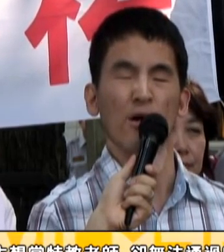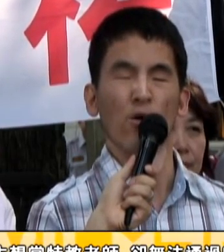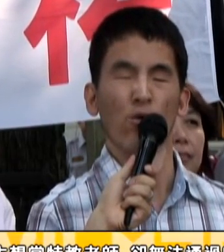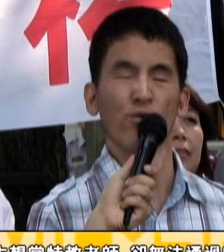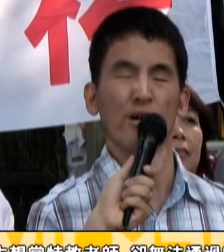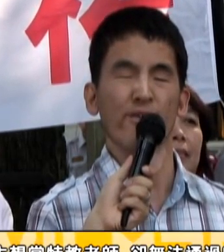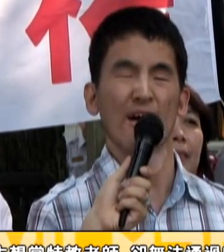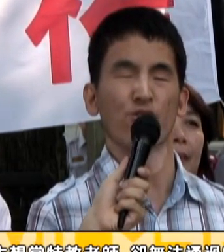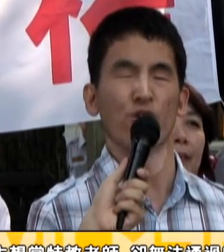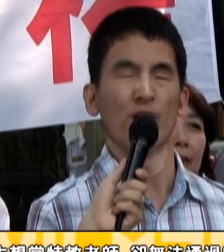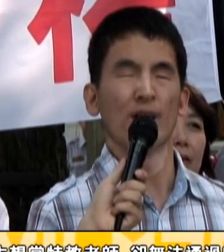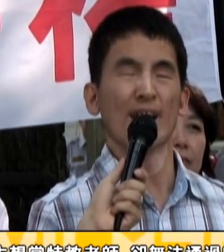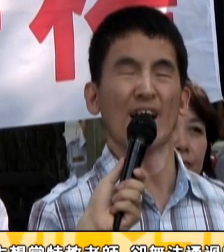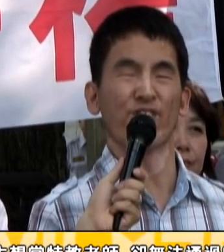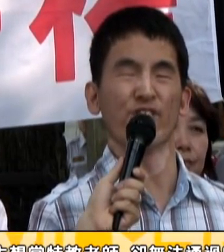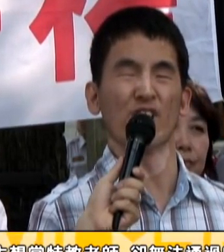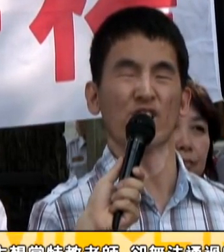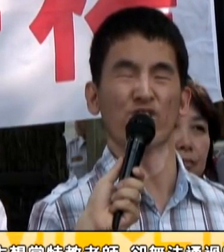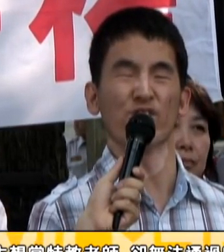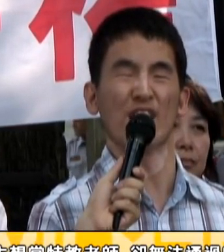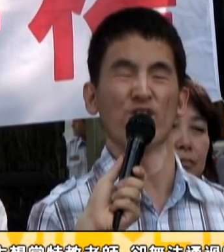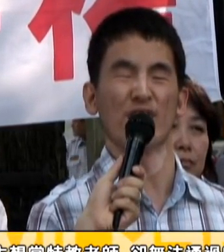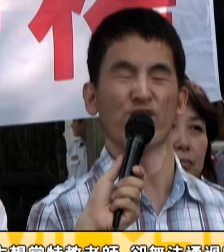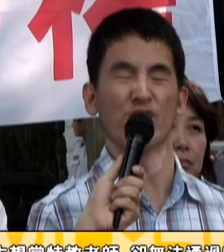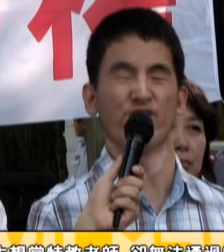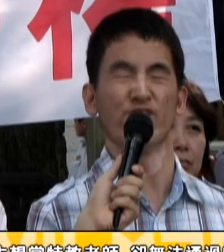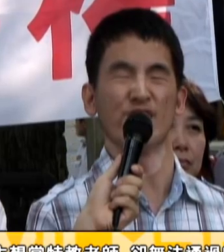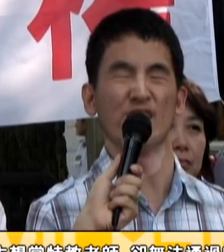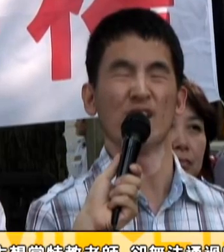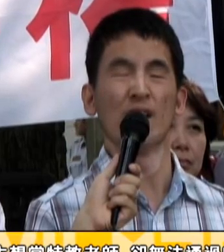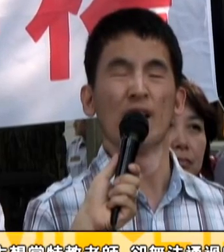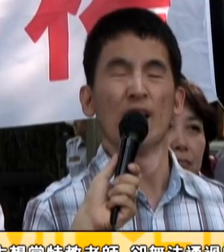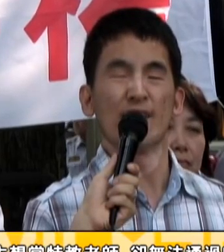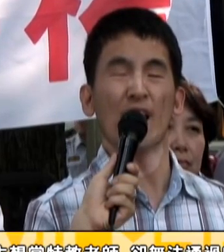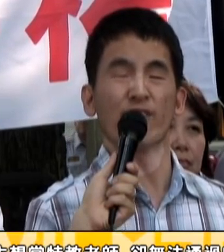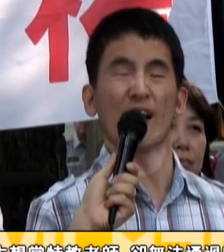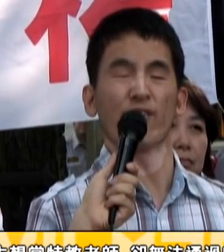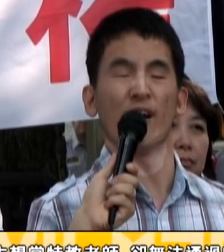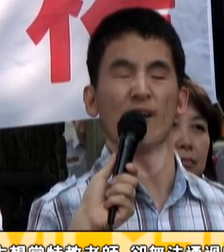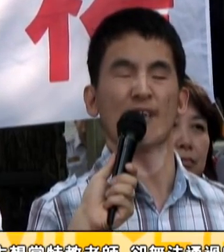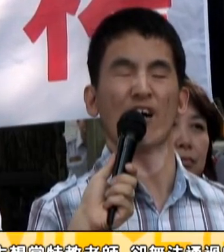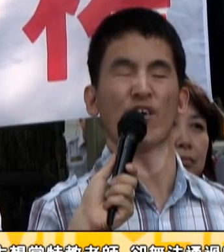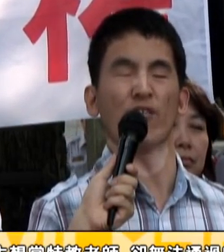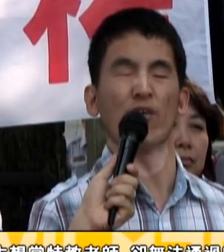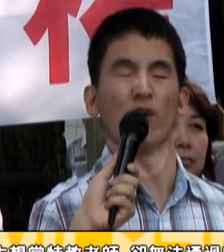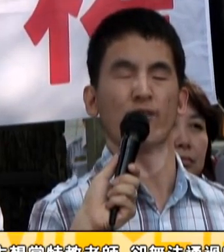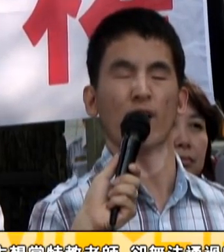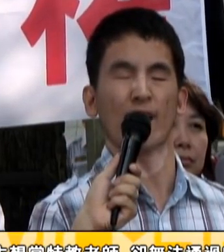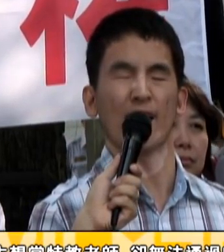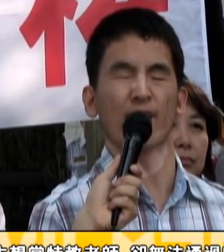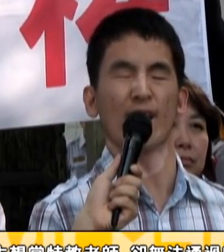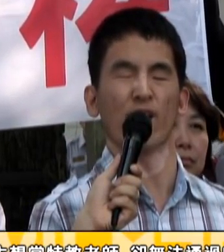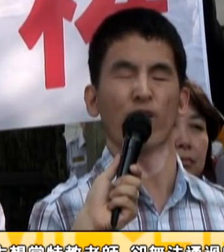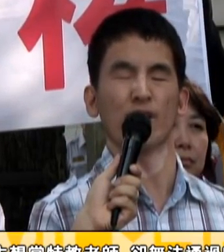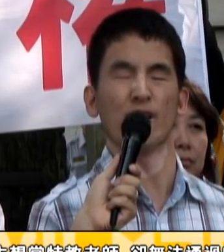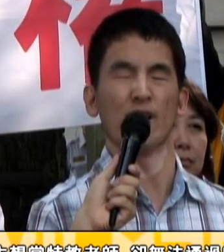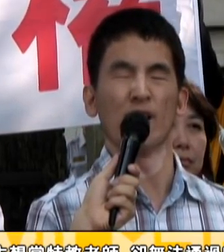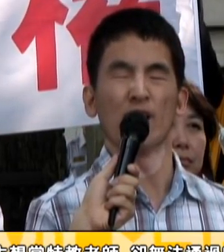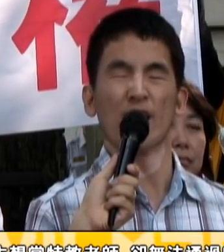无缘参与大四的特殊教育教学实习。校长曾打算为我召开个案会议，讨论